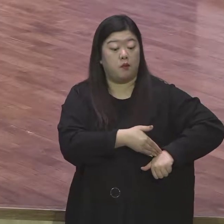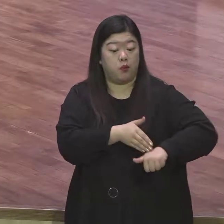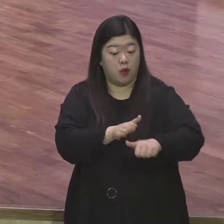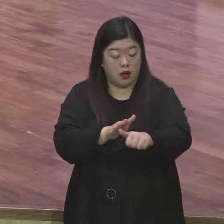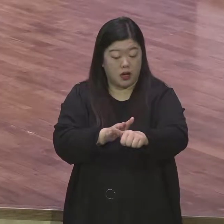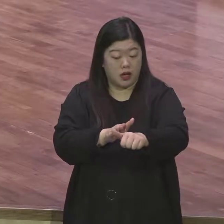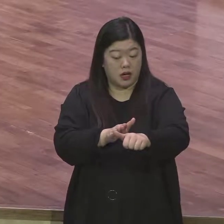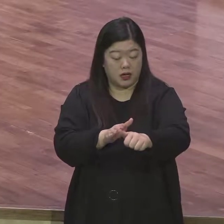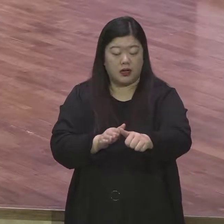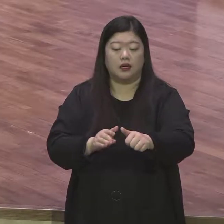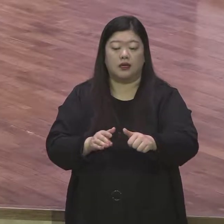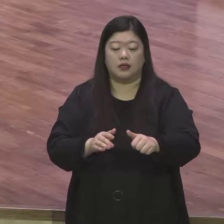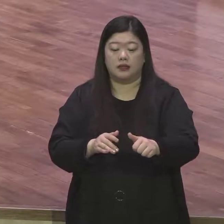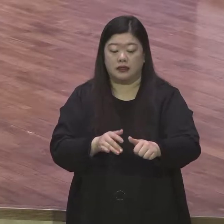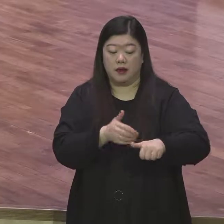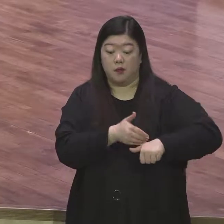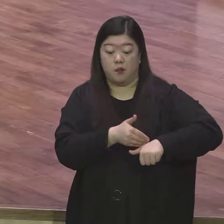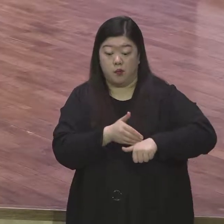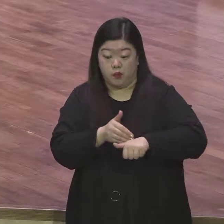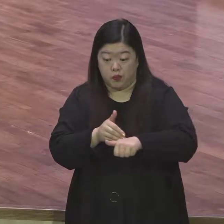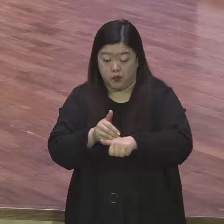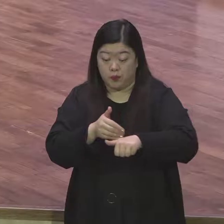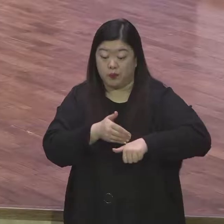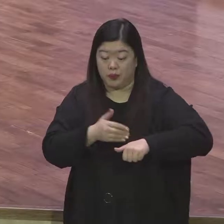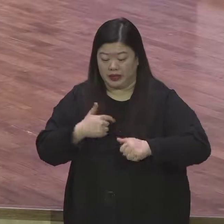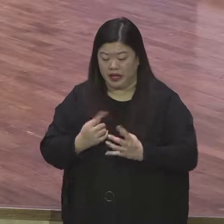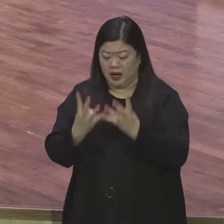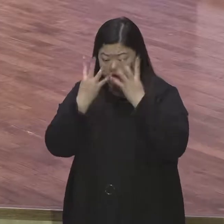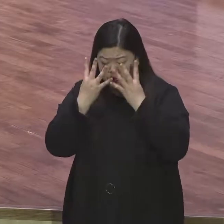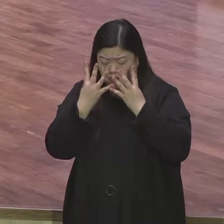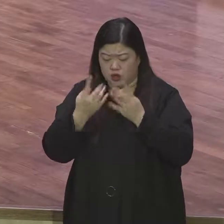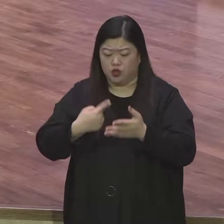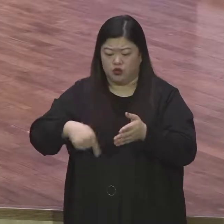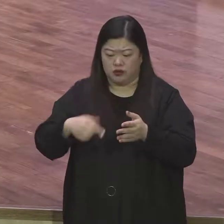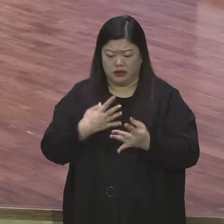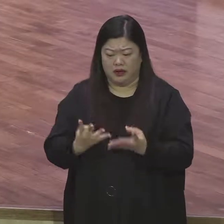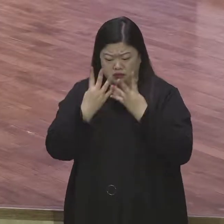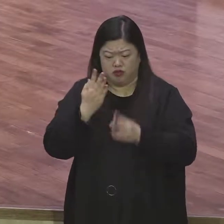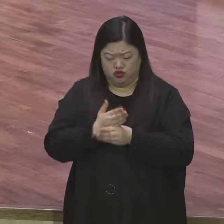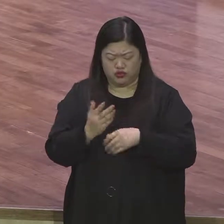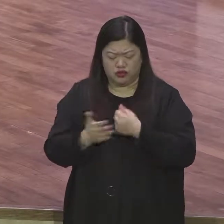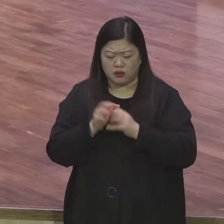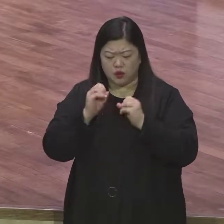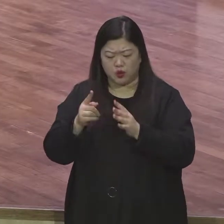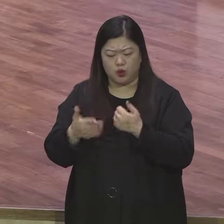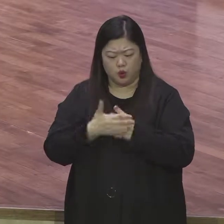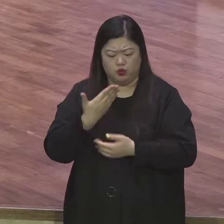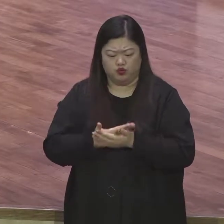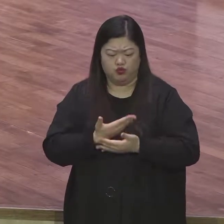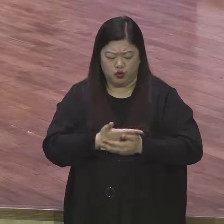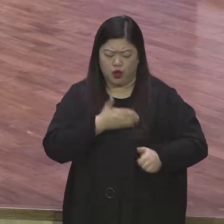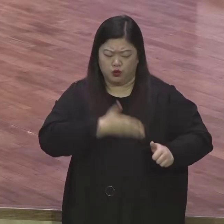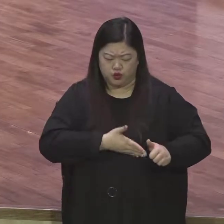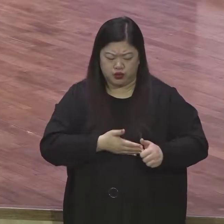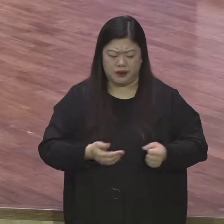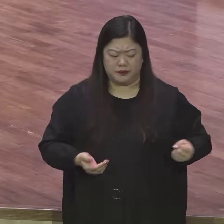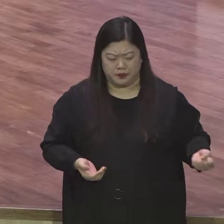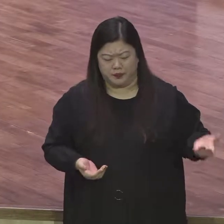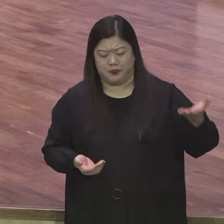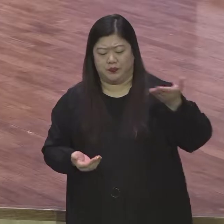감옥에 갇혀 있으니까 이 바울을 위해서 성경금을 거둬 가지고 그걸 가지고 바울에게